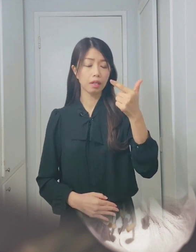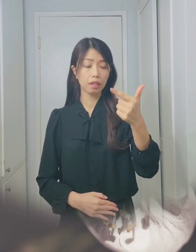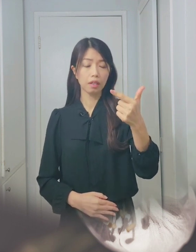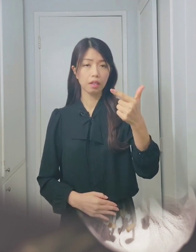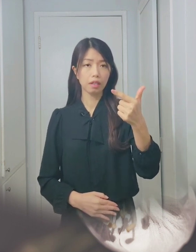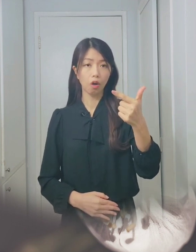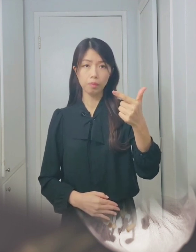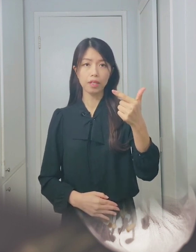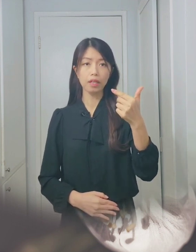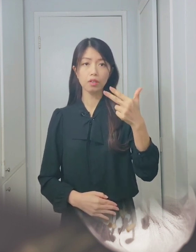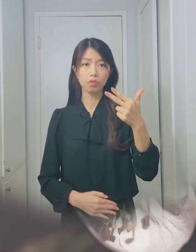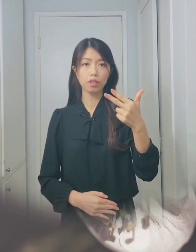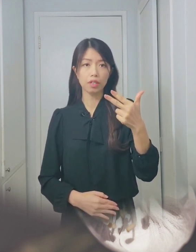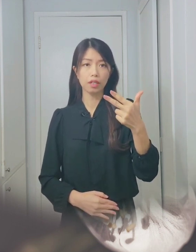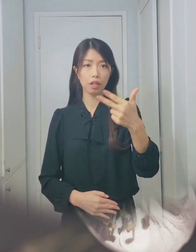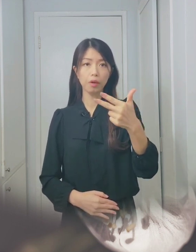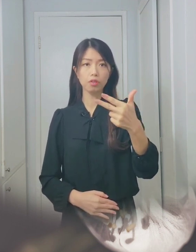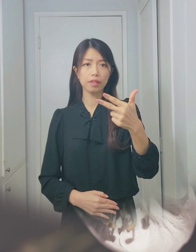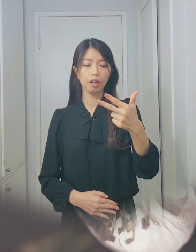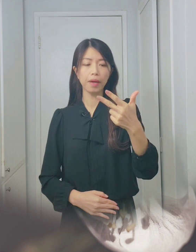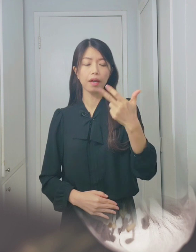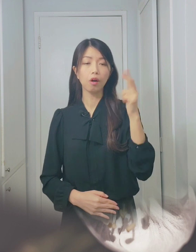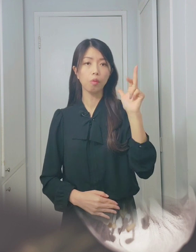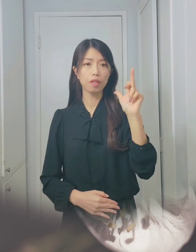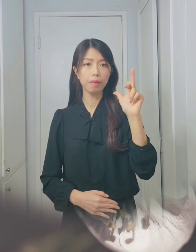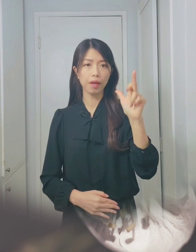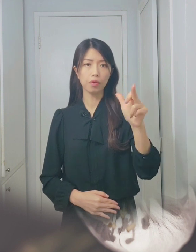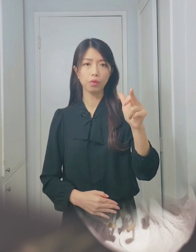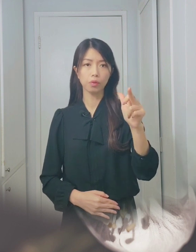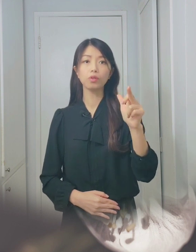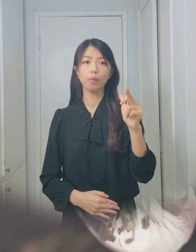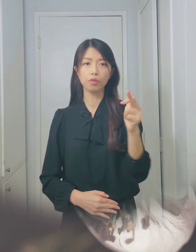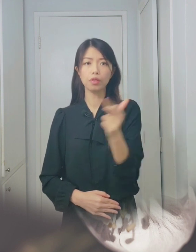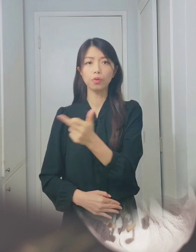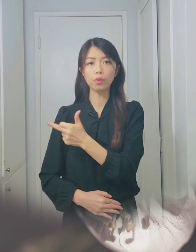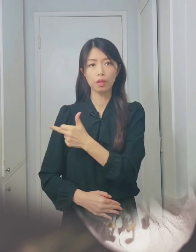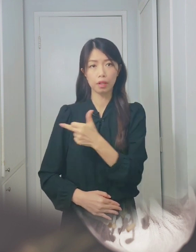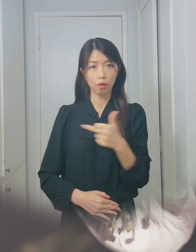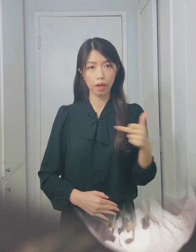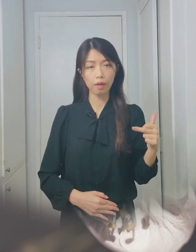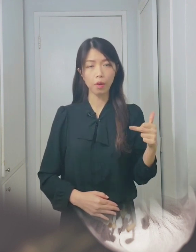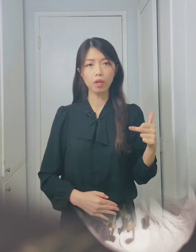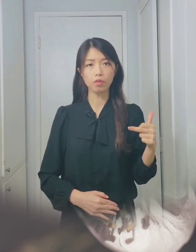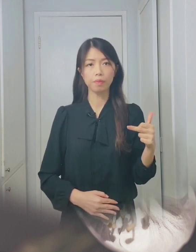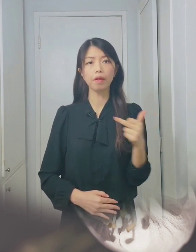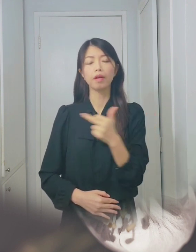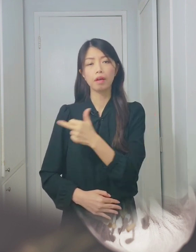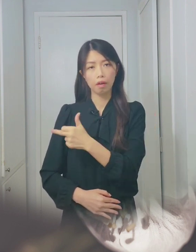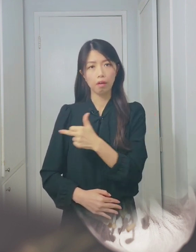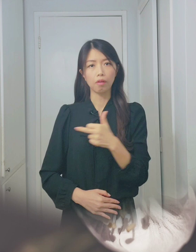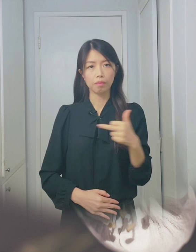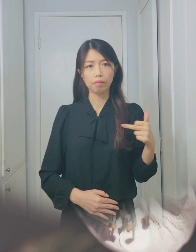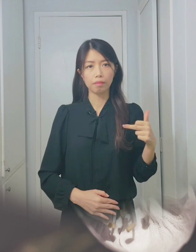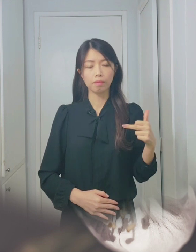엄지, 검지, 중지 이렇게 펴주신 다음에 검지만 반 정도 접어주시고 이렇게 표현해 주시면